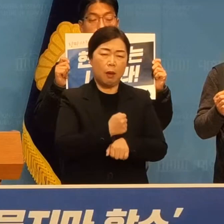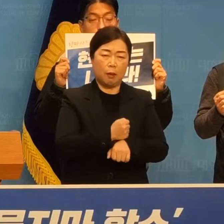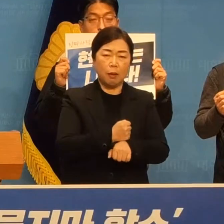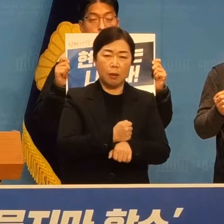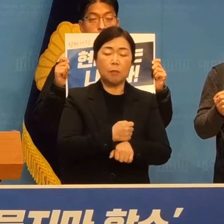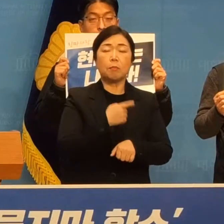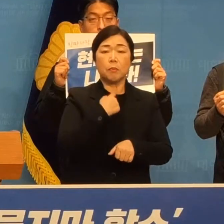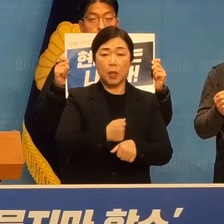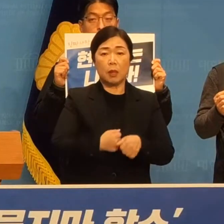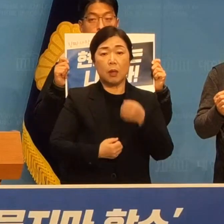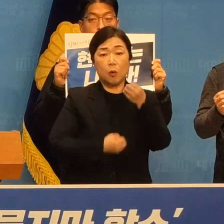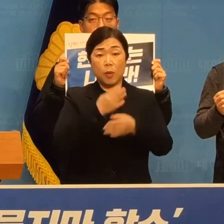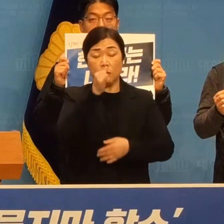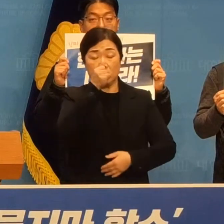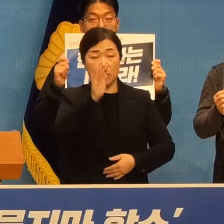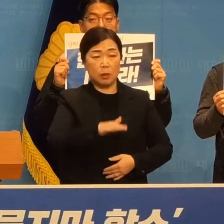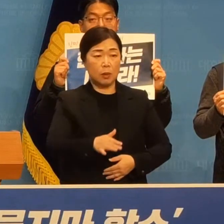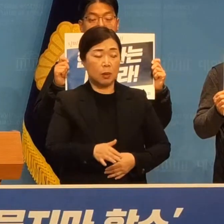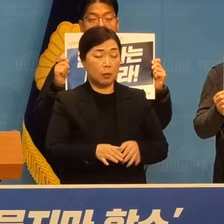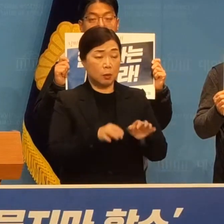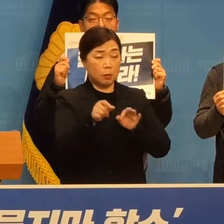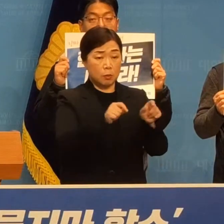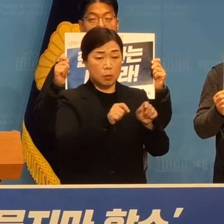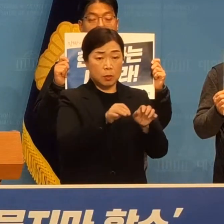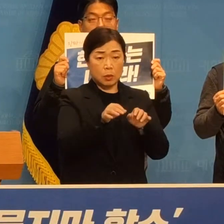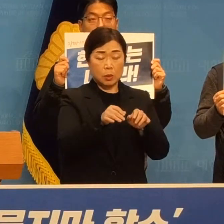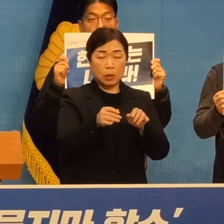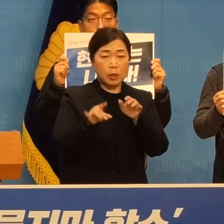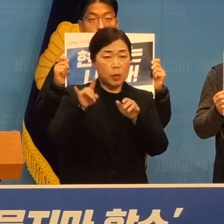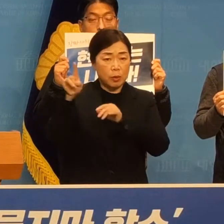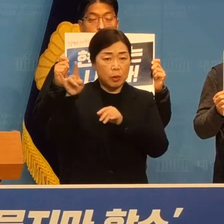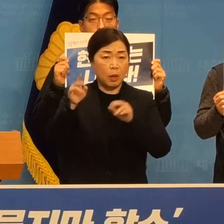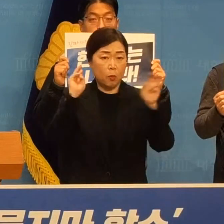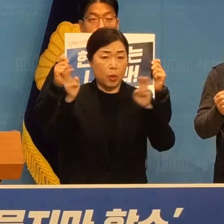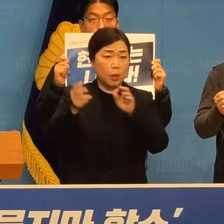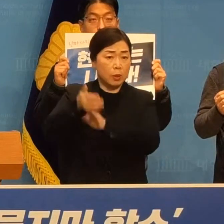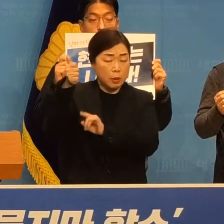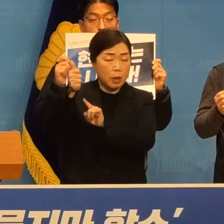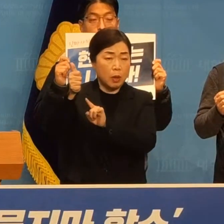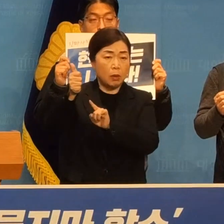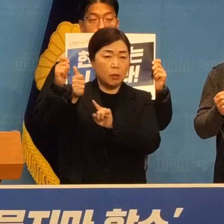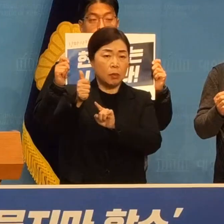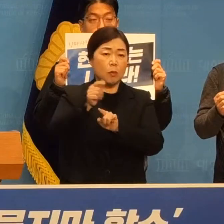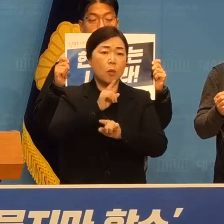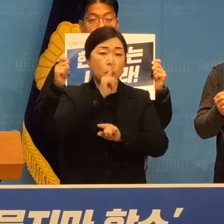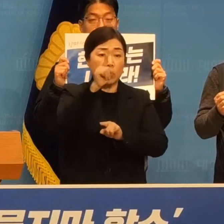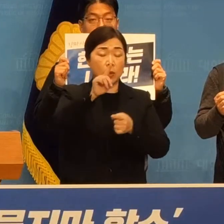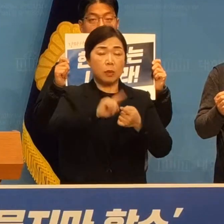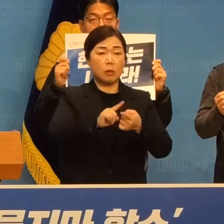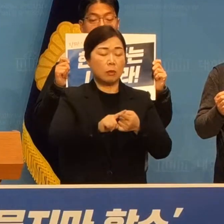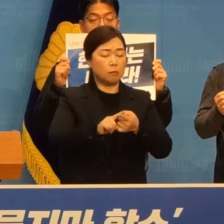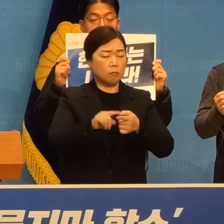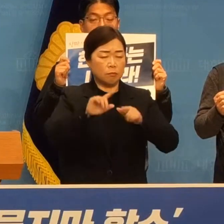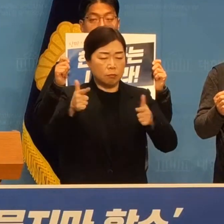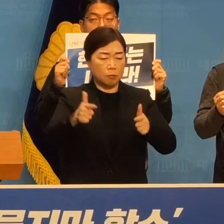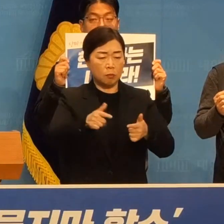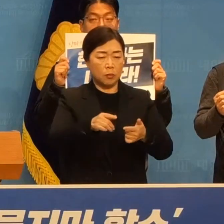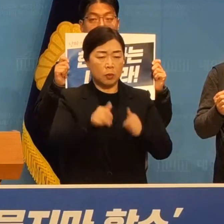판매연대지회가 부당노동 행위로 현대차 자본을 고소한 사건에 대해서는 검찰이 불기소했습니다.